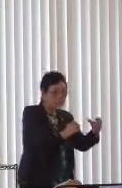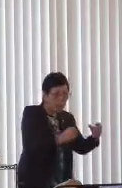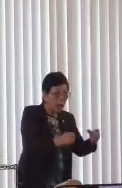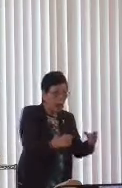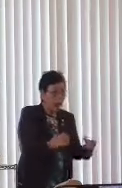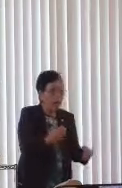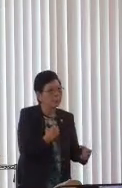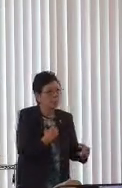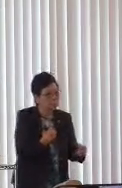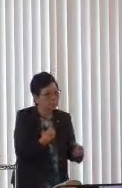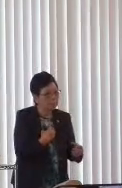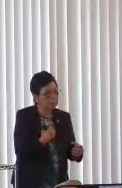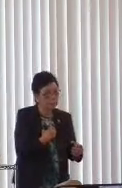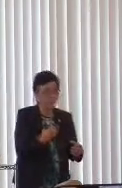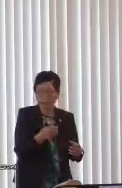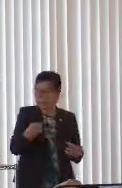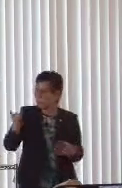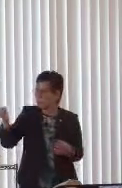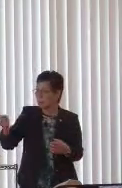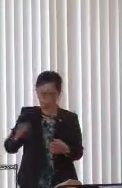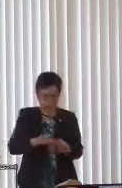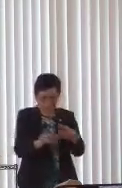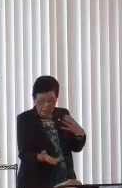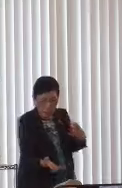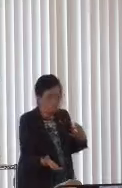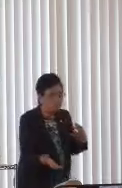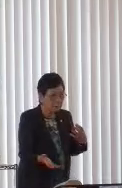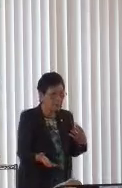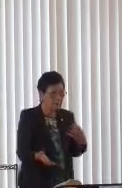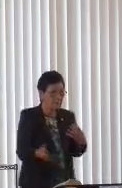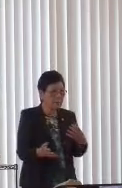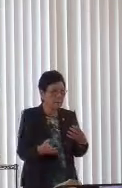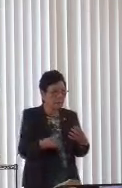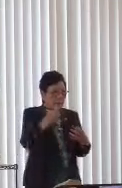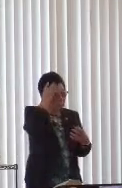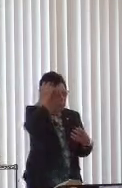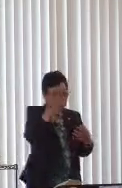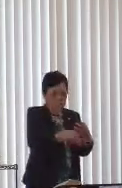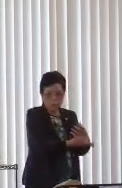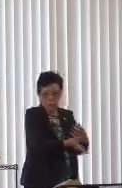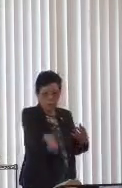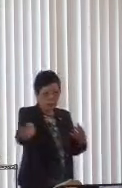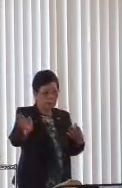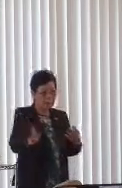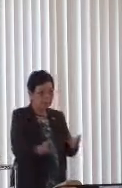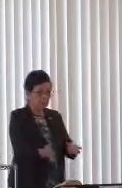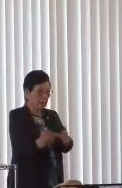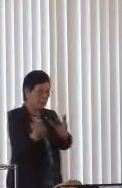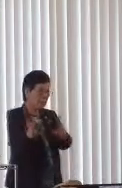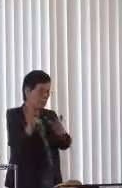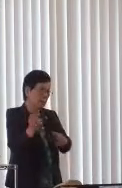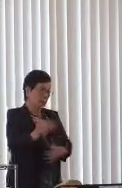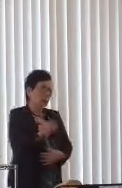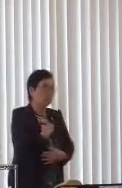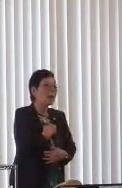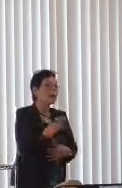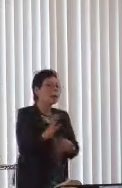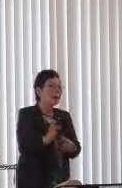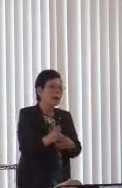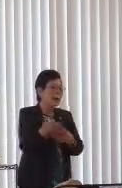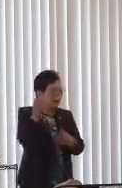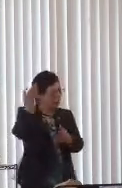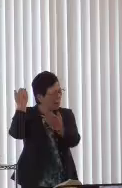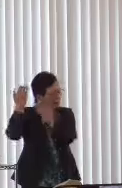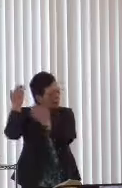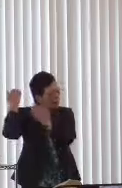、これがいっぺんにこうね、油が流れて火がつくと危ないので、もう昔から